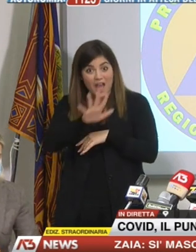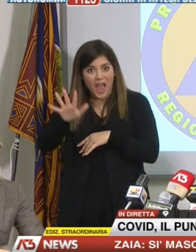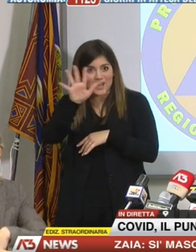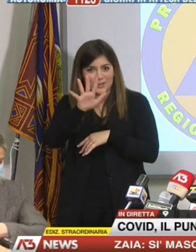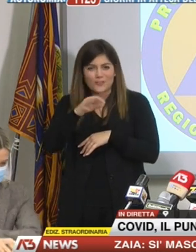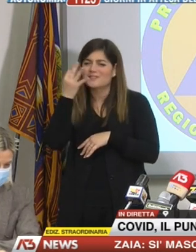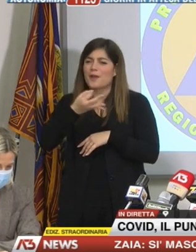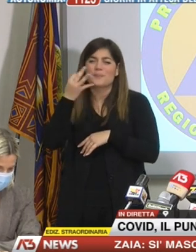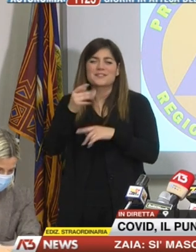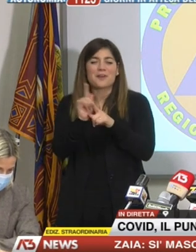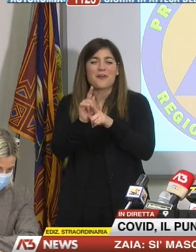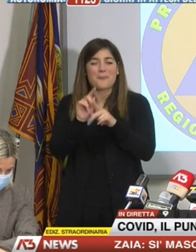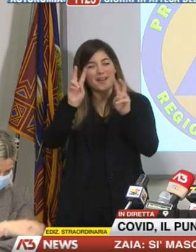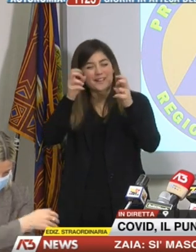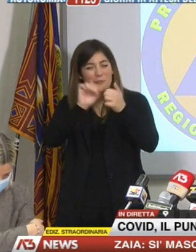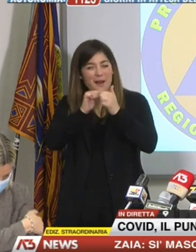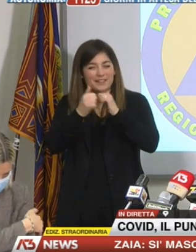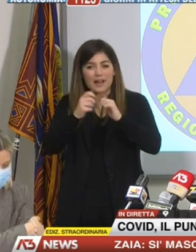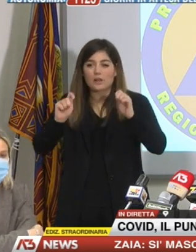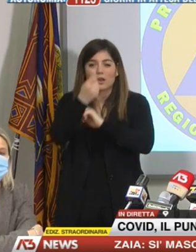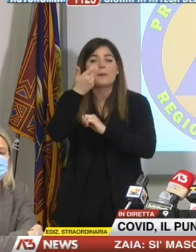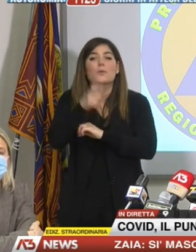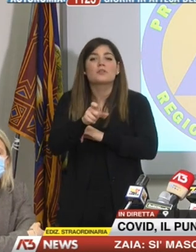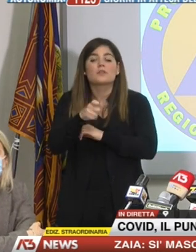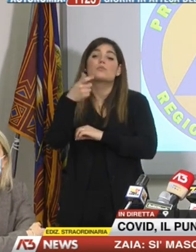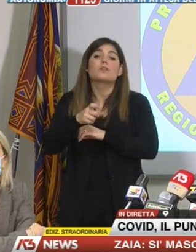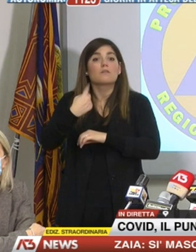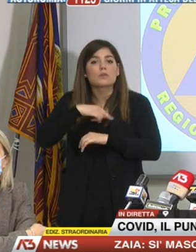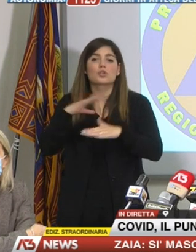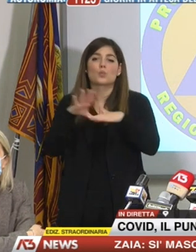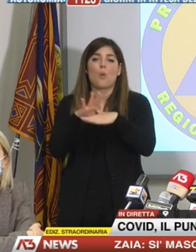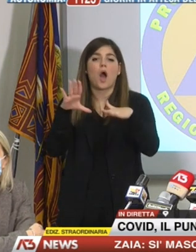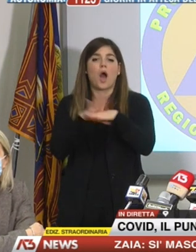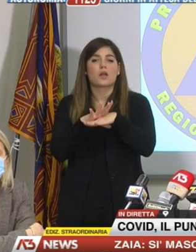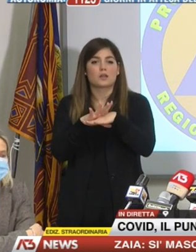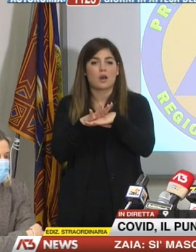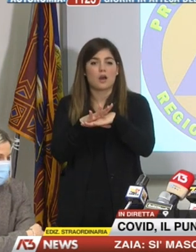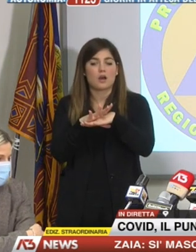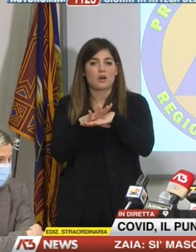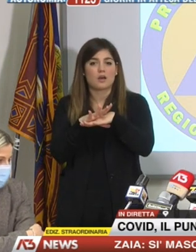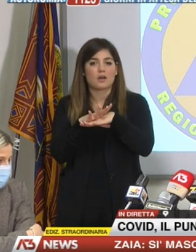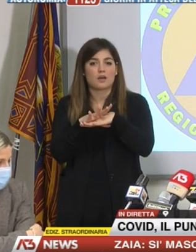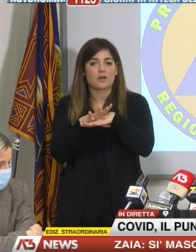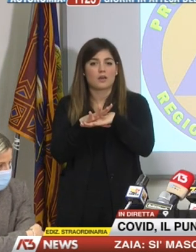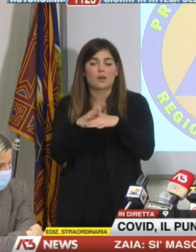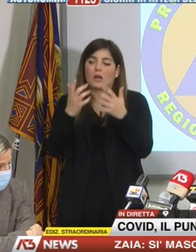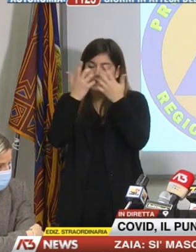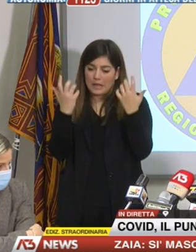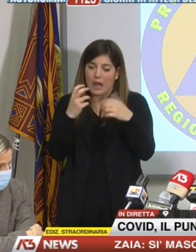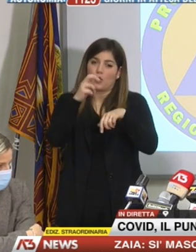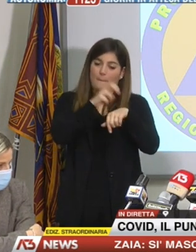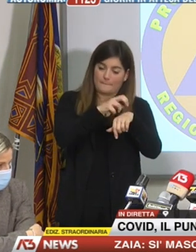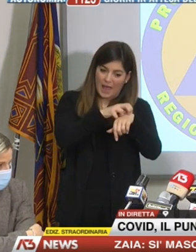fatto squadra. E questo è un modo di far squadra, non di sminuire le professionalità, figuriamoci. I medici sono i medici, i veterinari